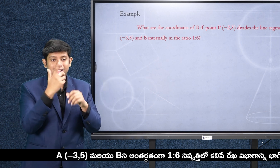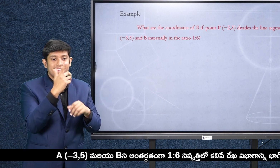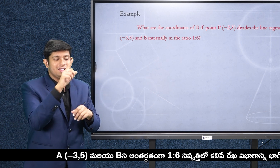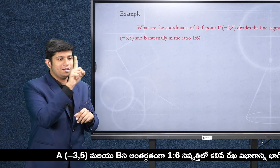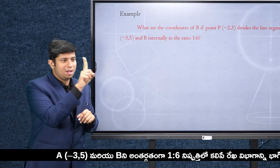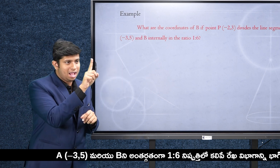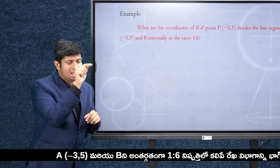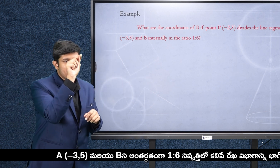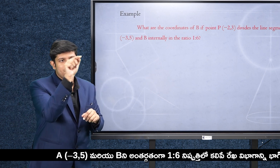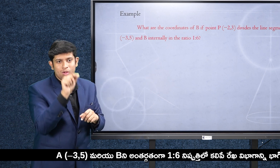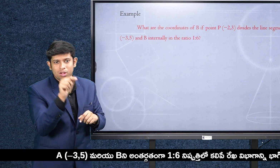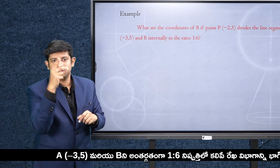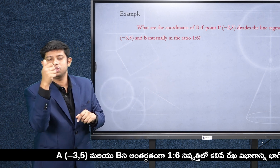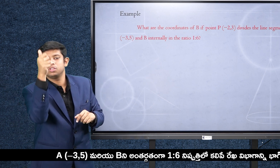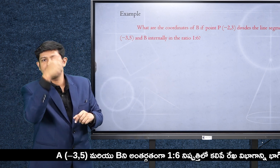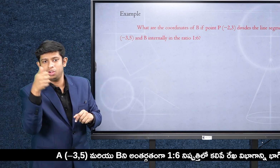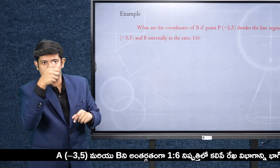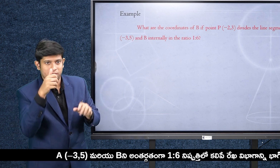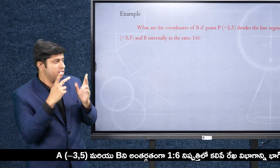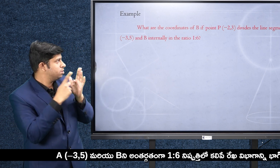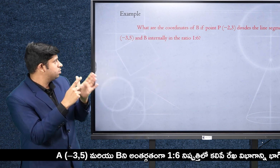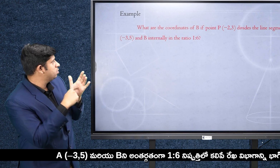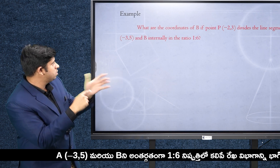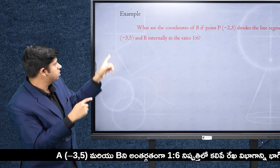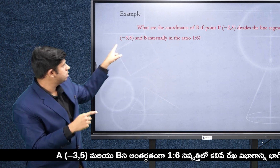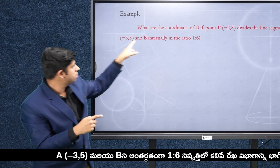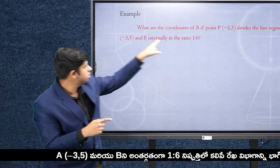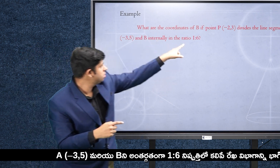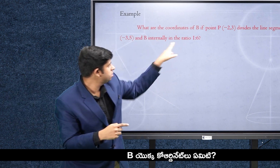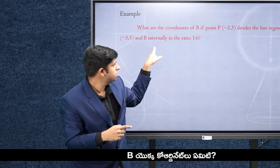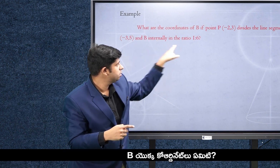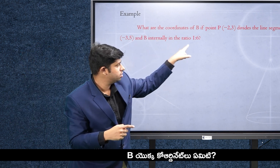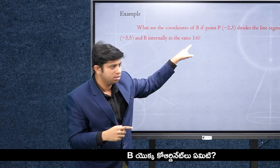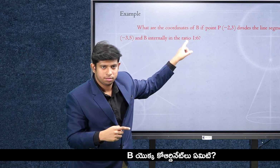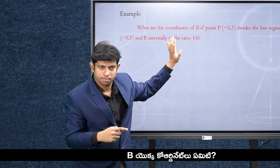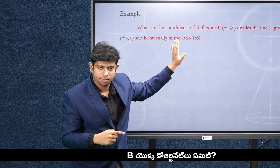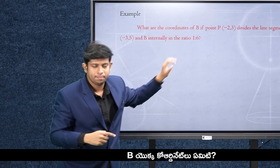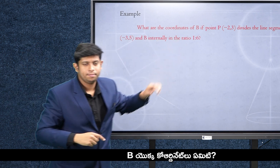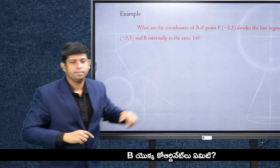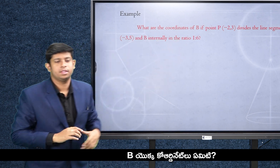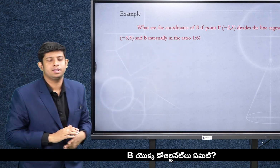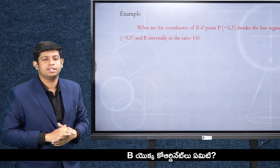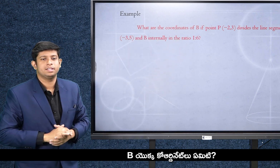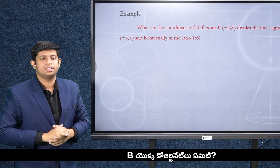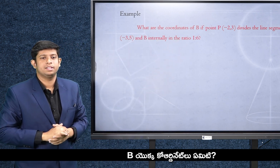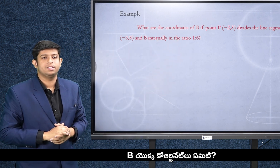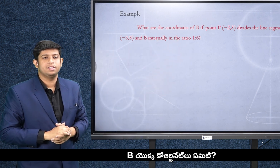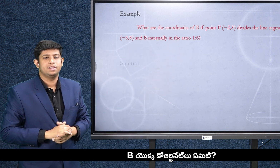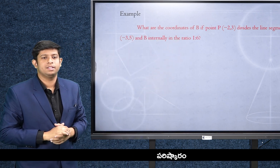నిష్పత్తిలో కలిపే రేఖా విభాగాన్ని భాగిస్తే బి యొక్క కోఆర్డినేట్లు ఏమిటి